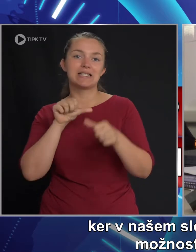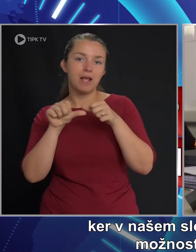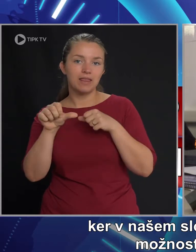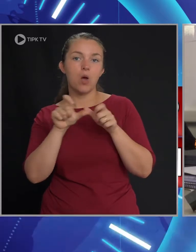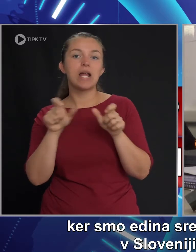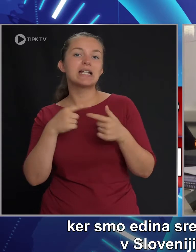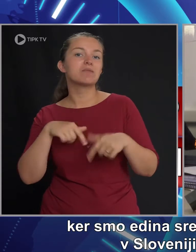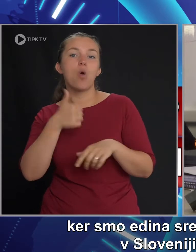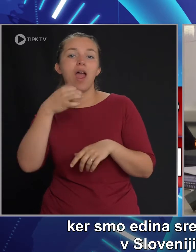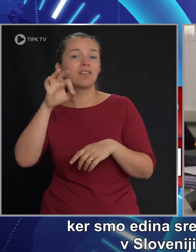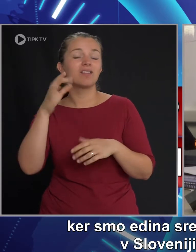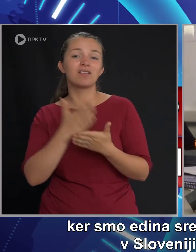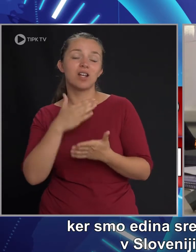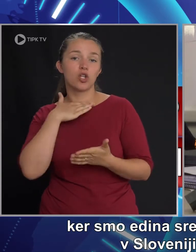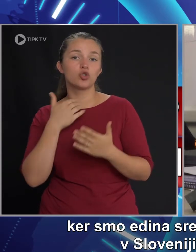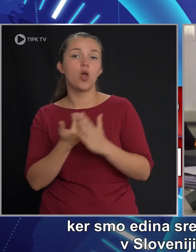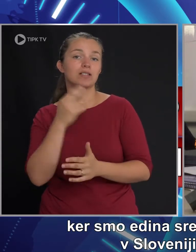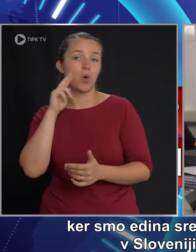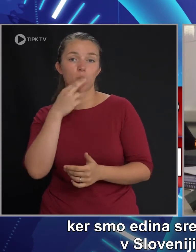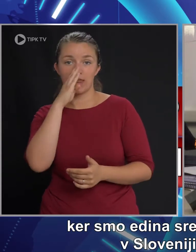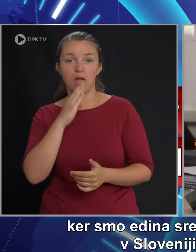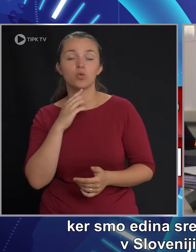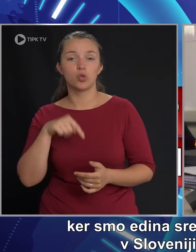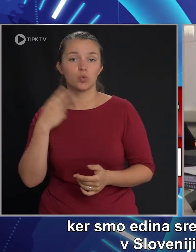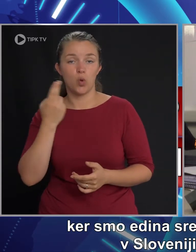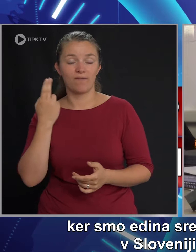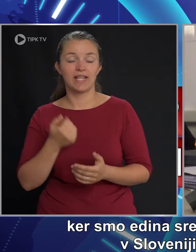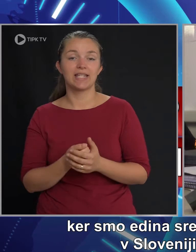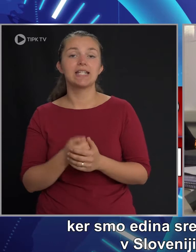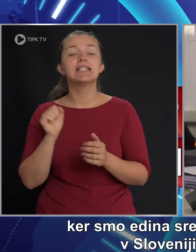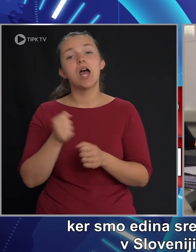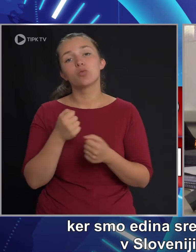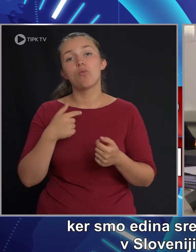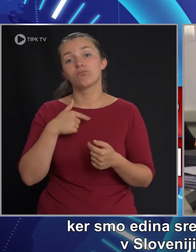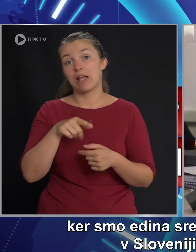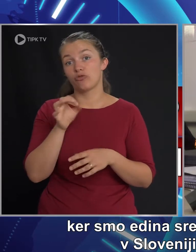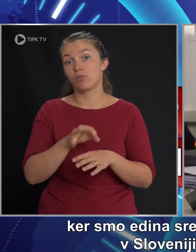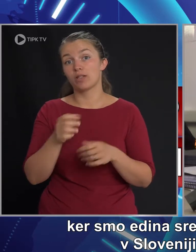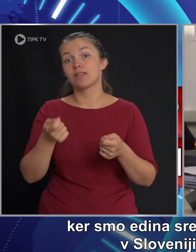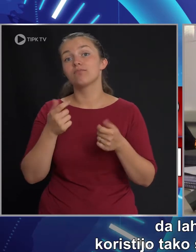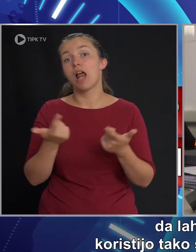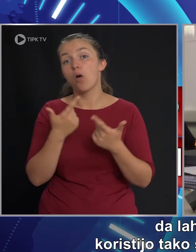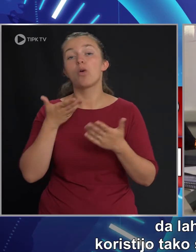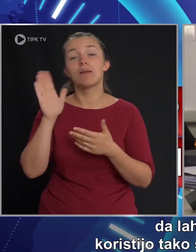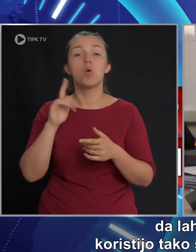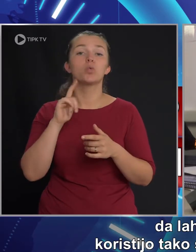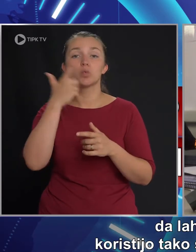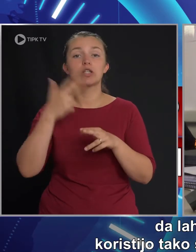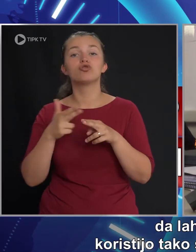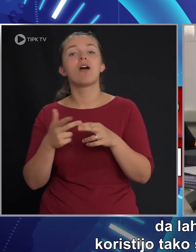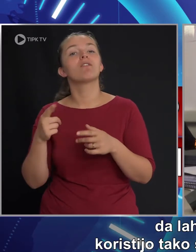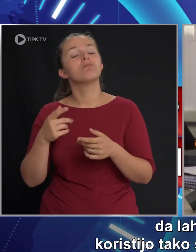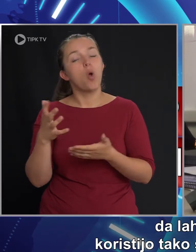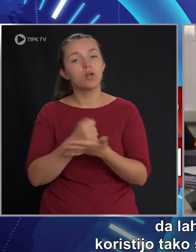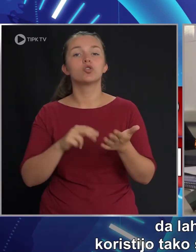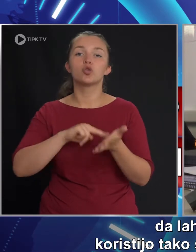podobnih izmenjav, ker smo edina srednja šola za gluhe in naglušne v Sloveniji. Zato nam taki projekti, da lahko gremo v tujino,